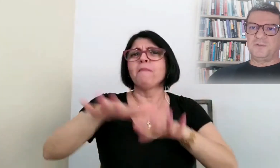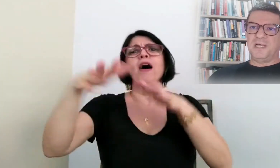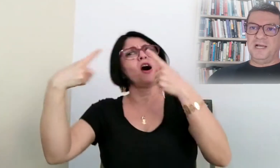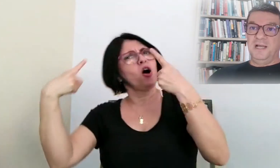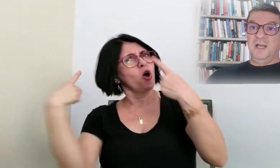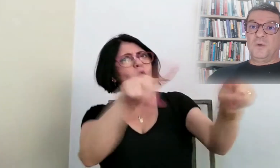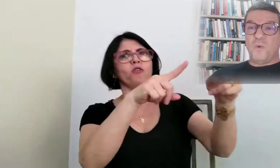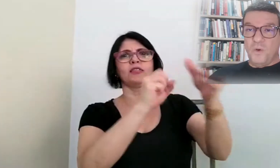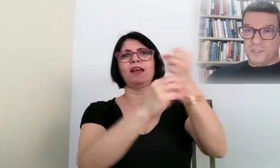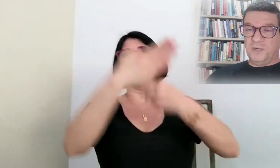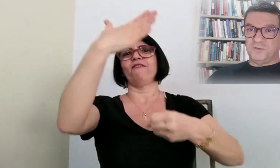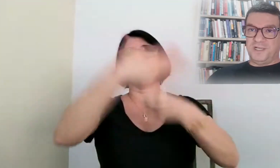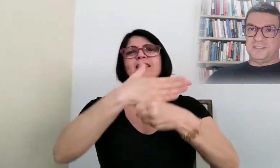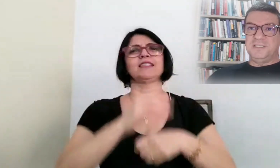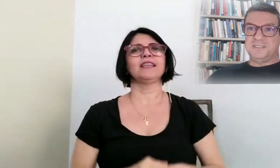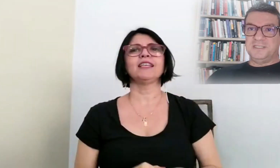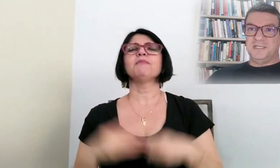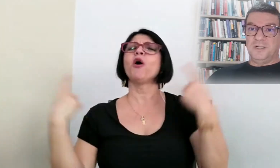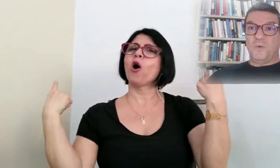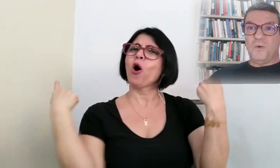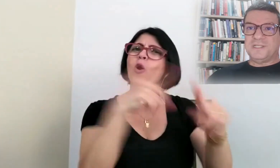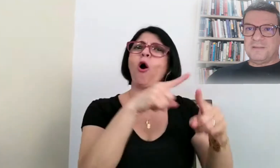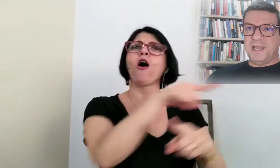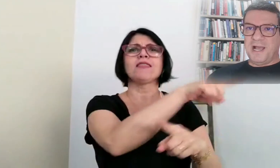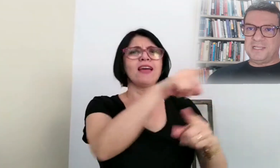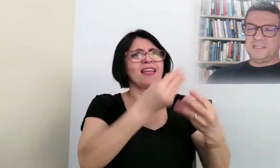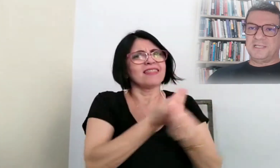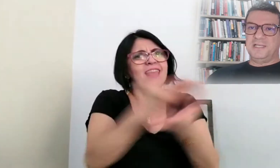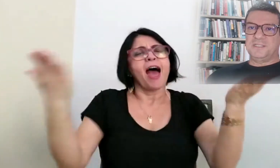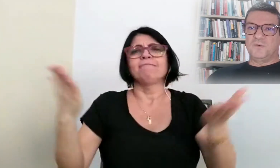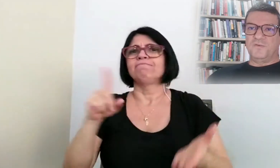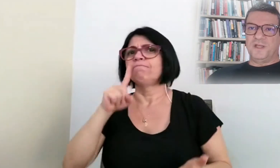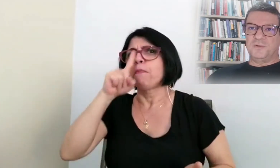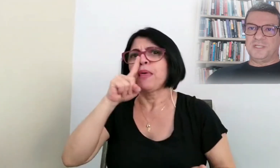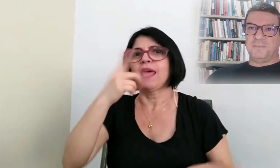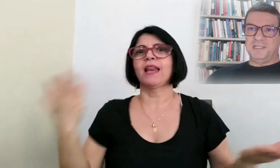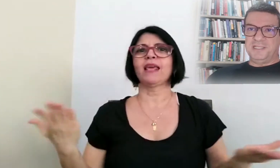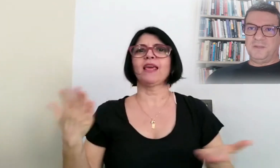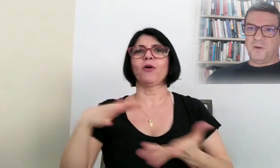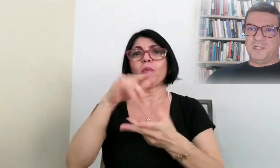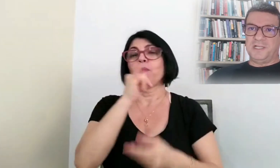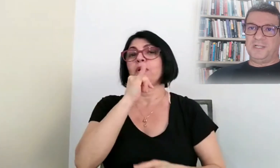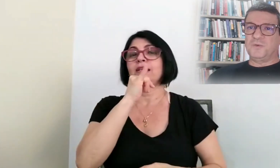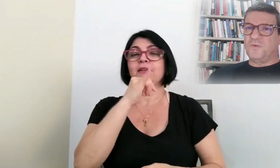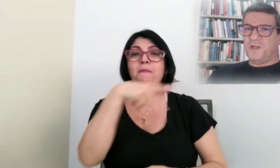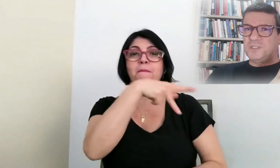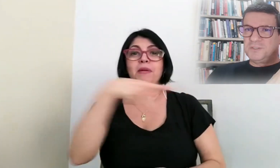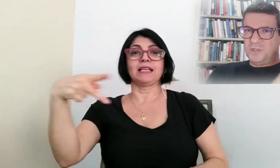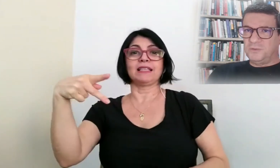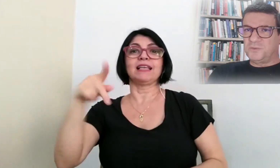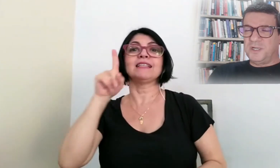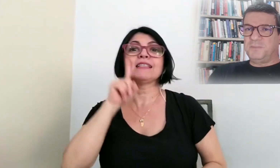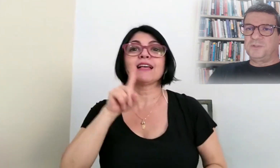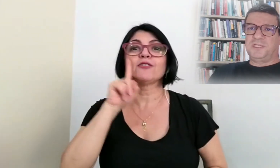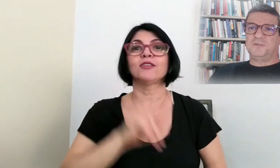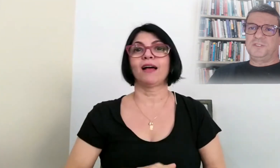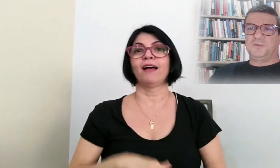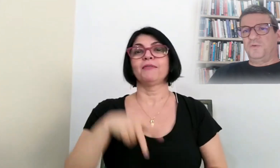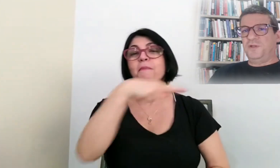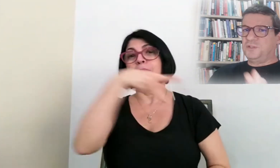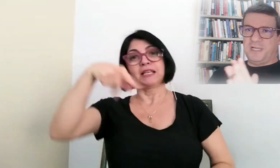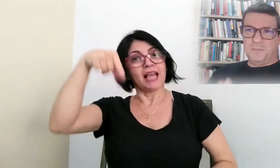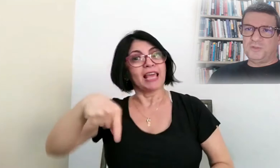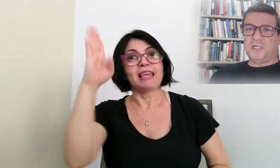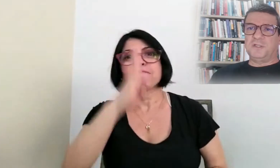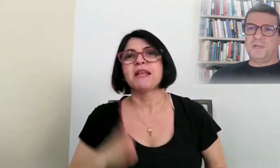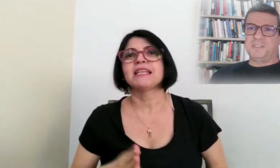pessoas para lutar contra os fascistas, contra a ameaça que esses governos representam para a humanidade, o governo de Donald Trump nos Estados Unidos,